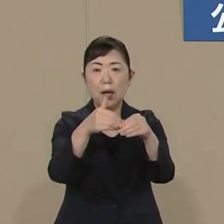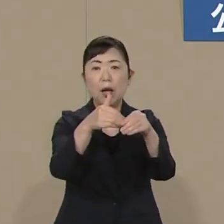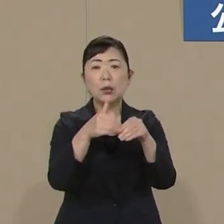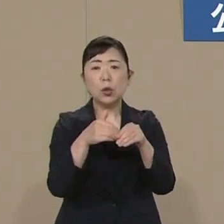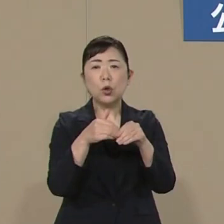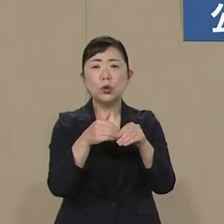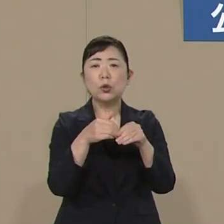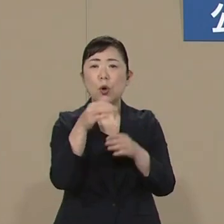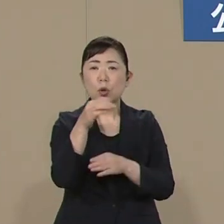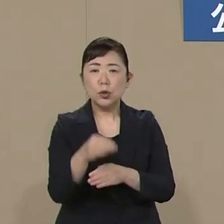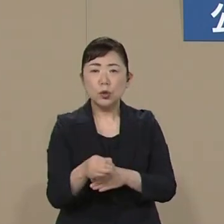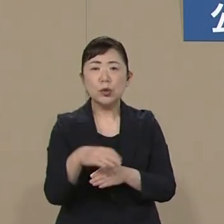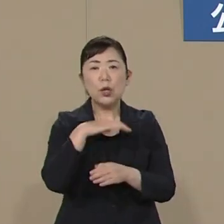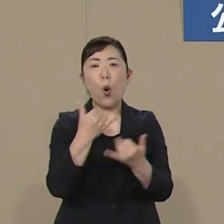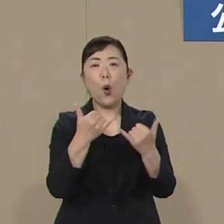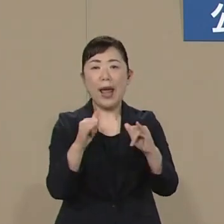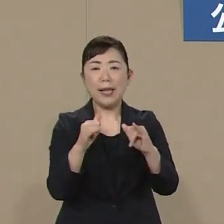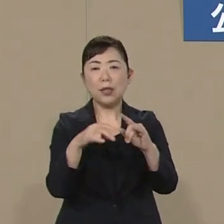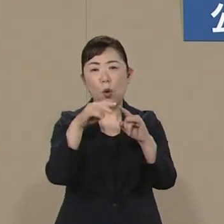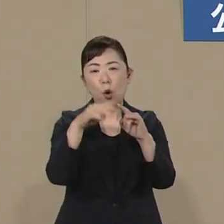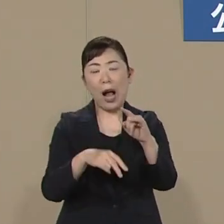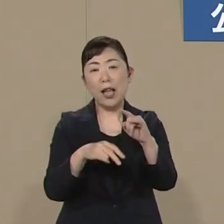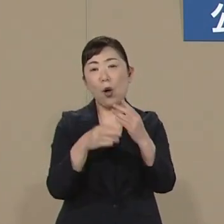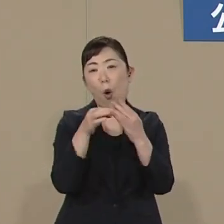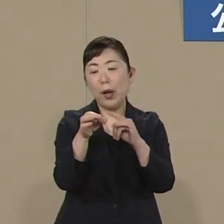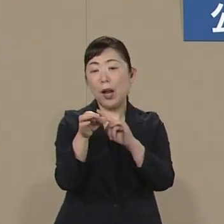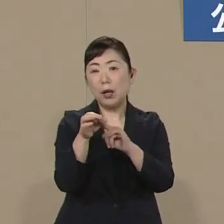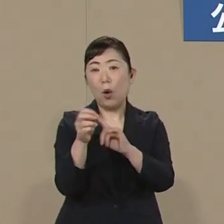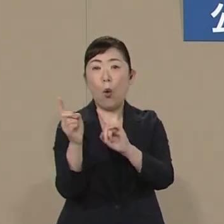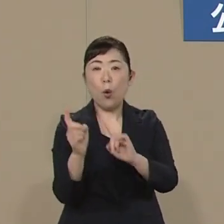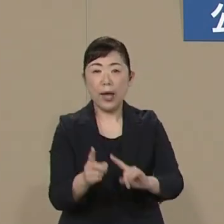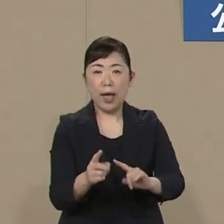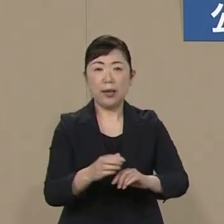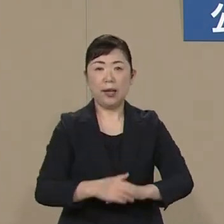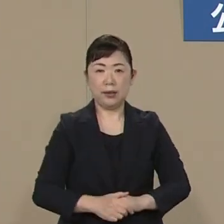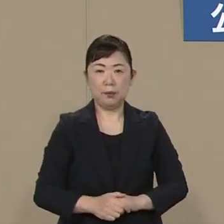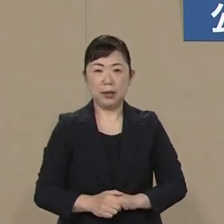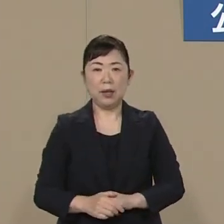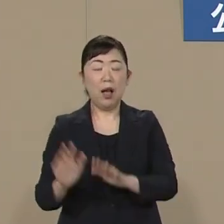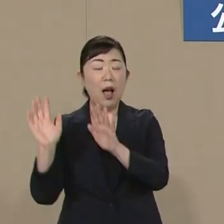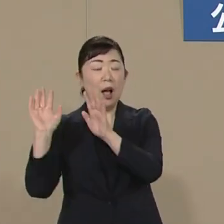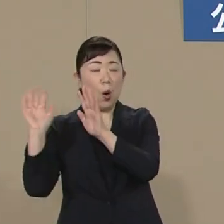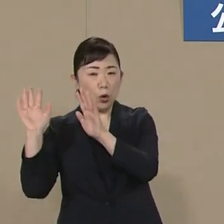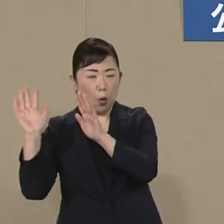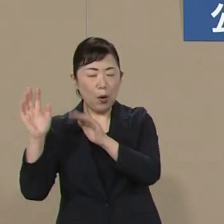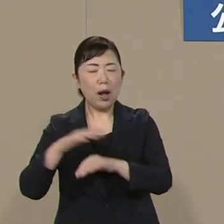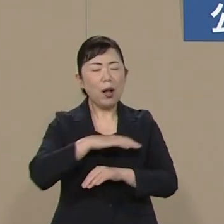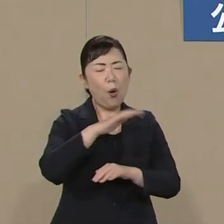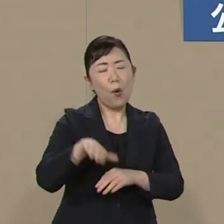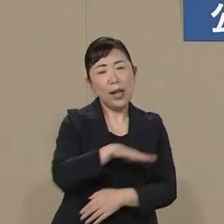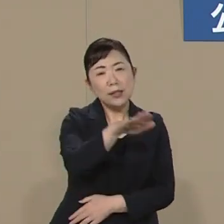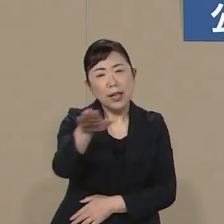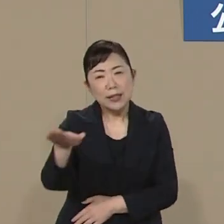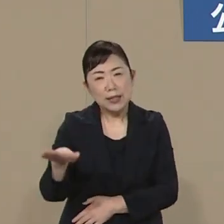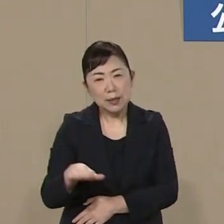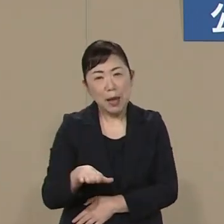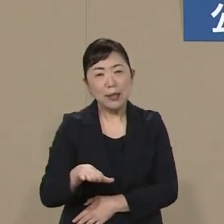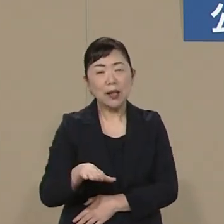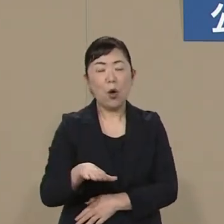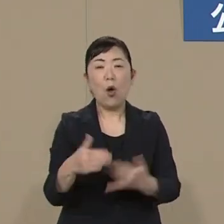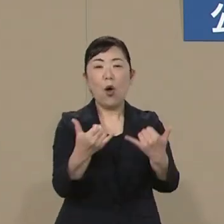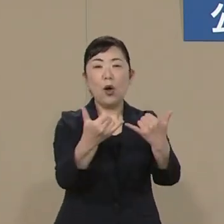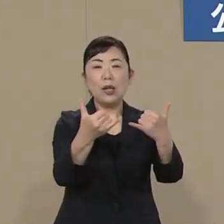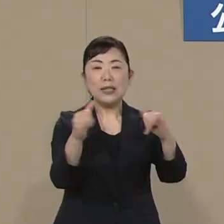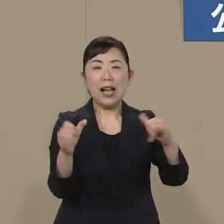高齢者には介護保険料を軽減しますこうして子どもから高齢者までの